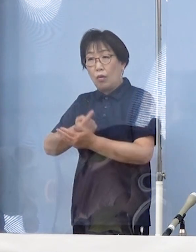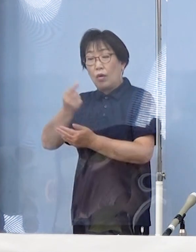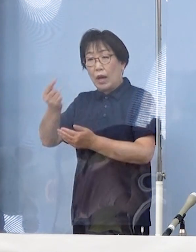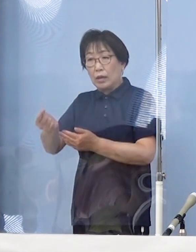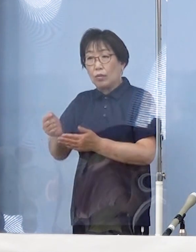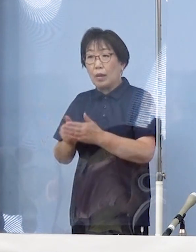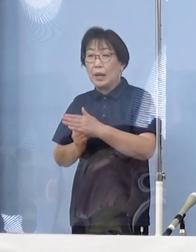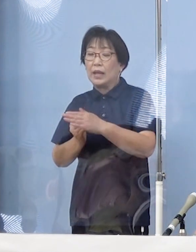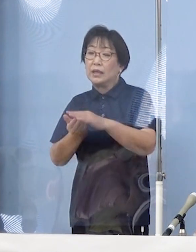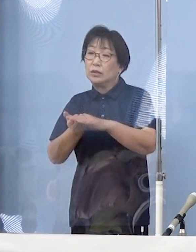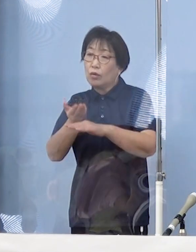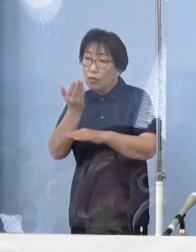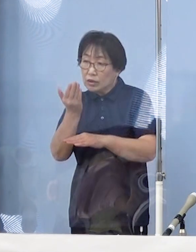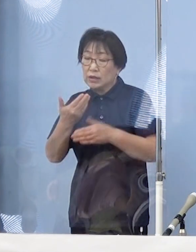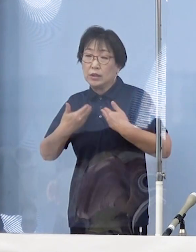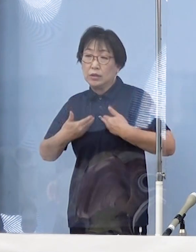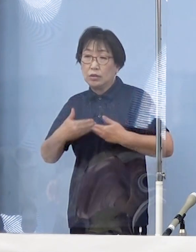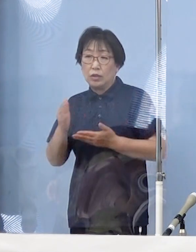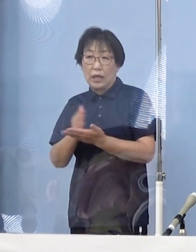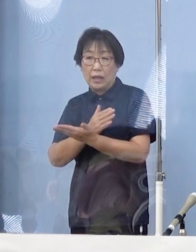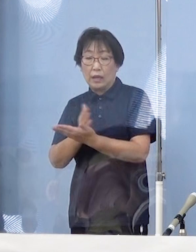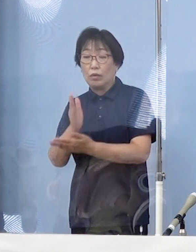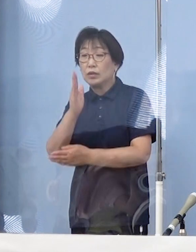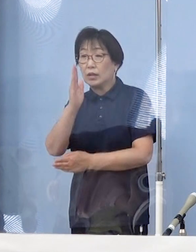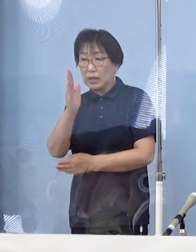判断ください。また今後